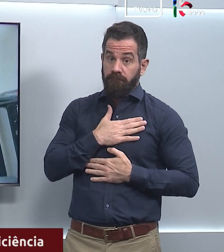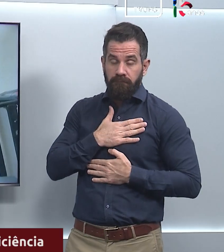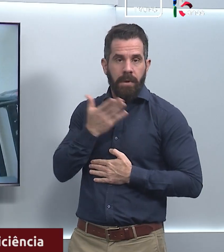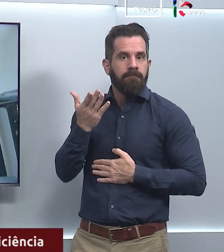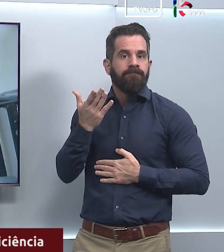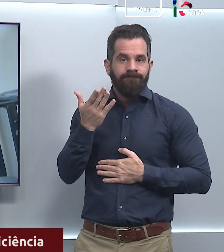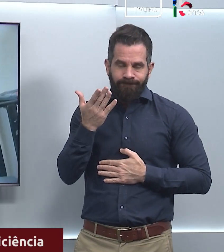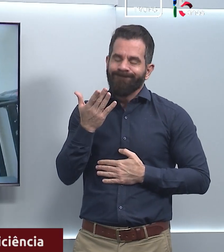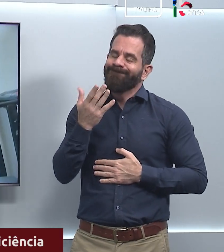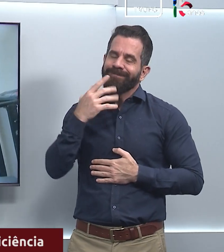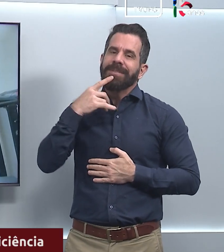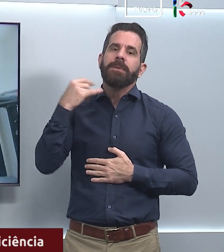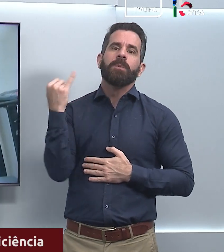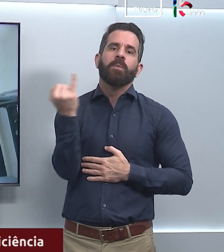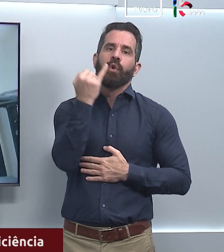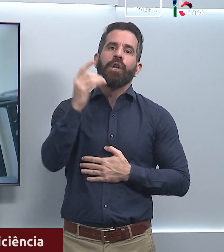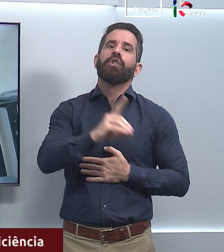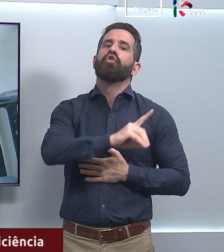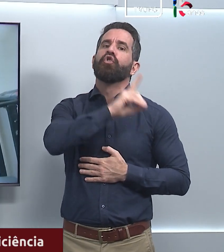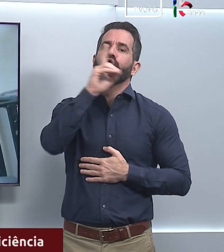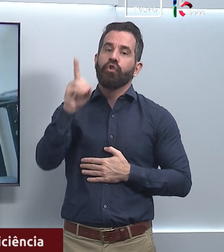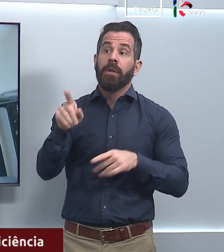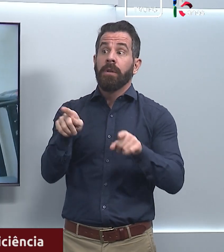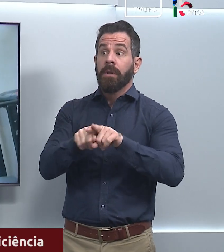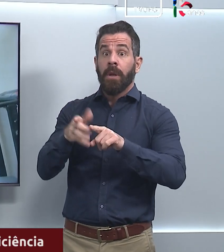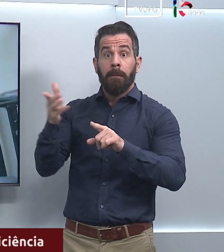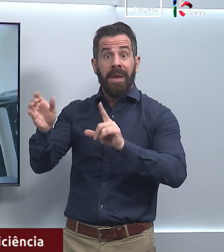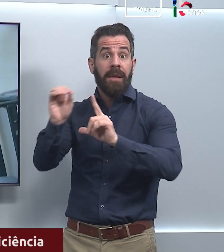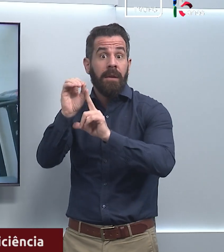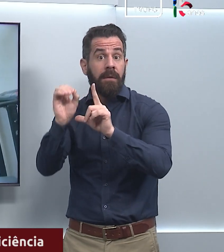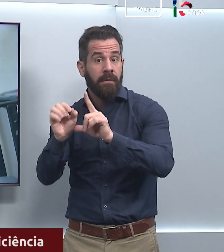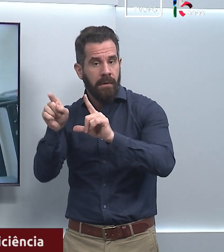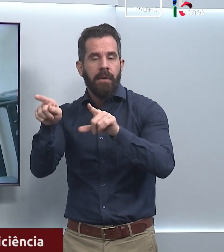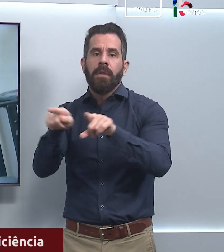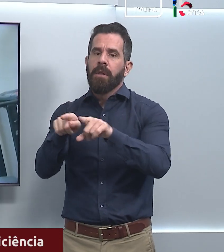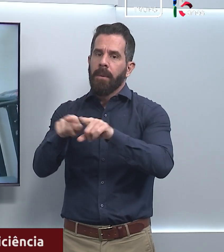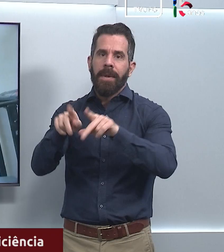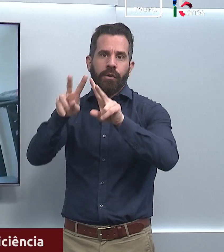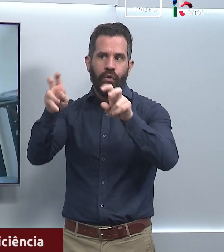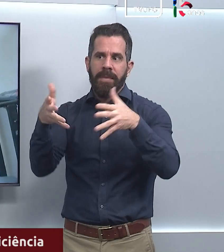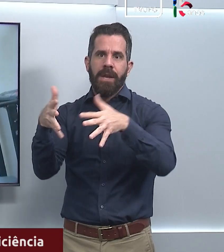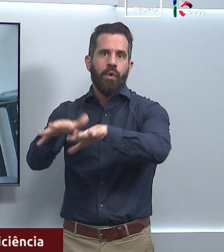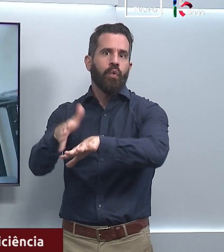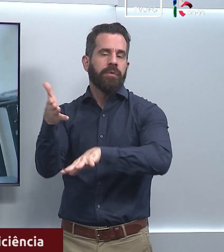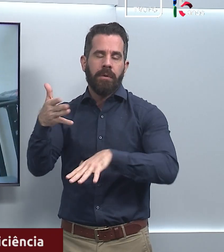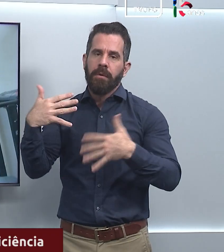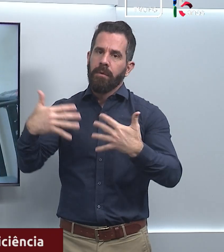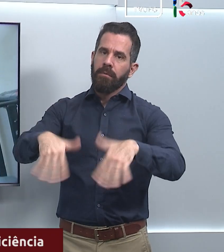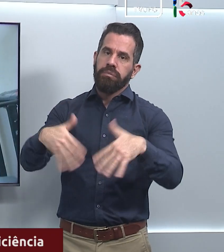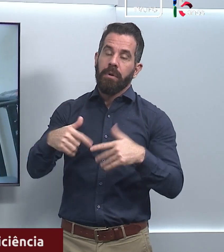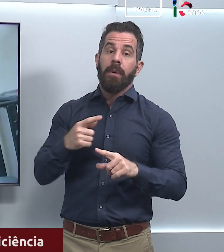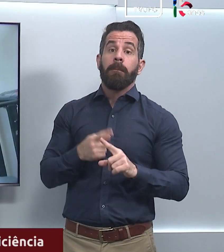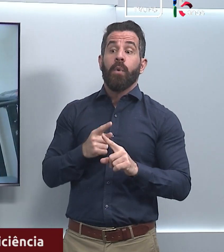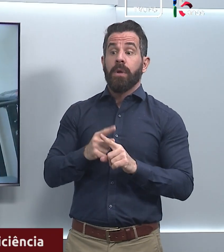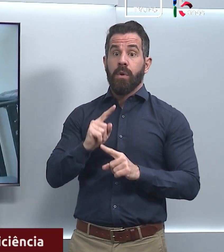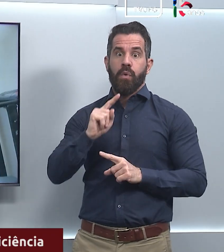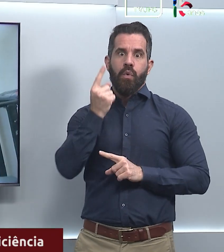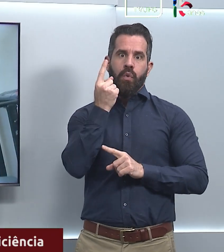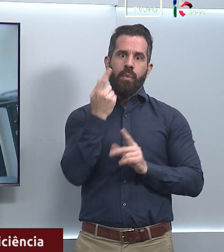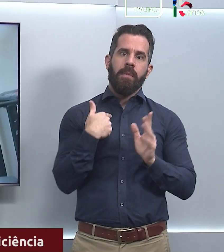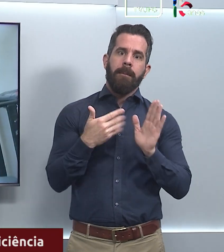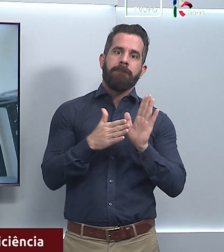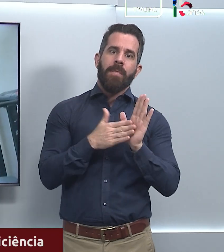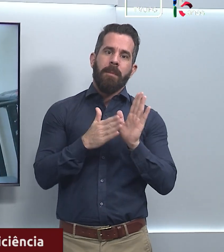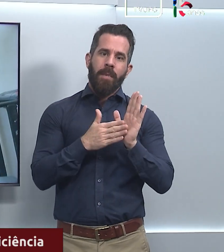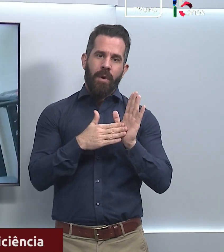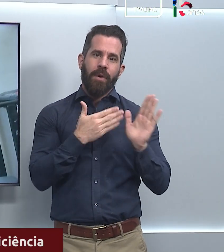vez, parabenizo vocês por vocês estarem no mote da inclusão, porque uma das políticas públicas mais conhecidas